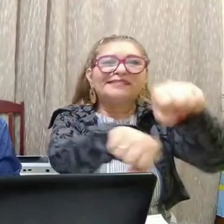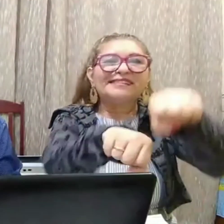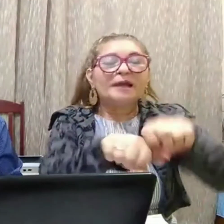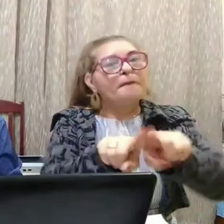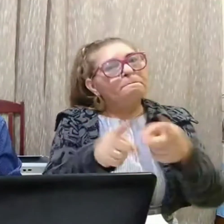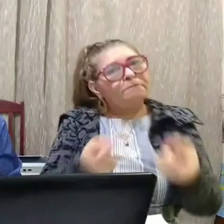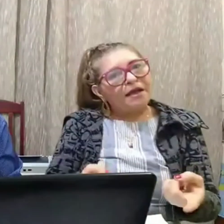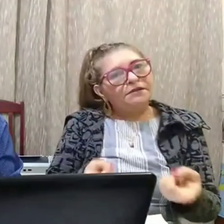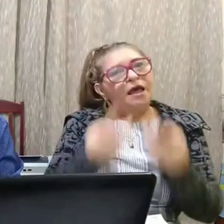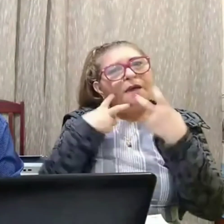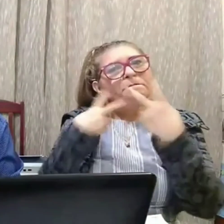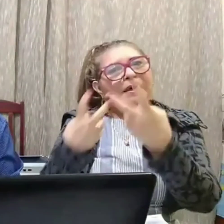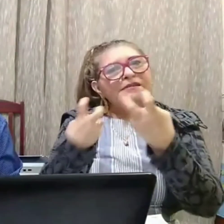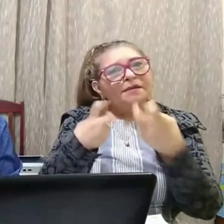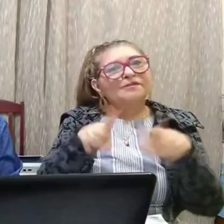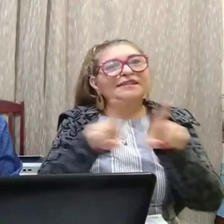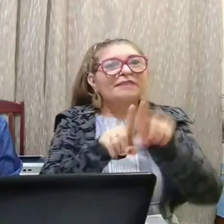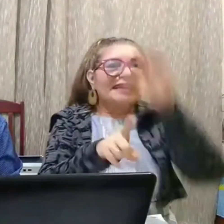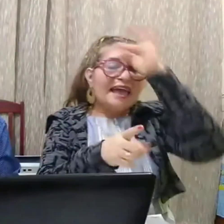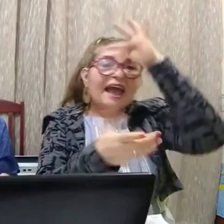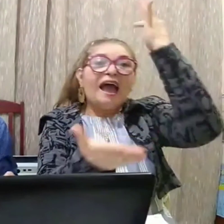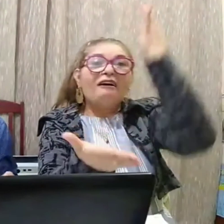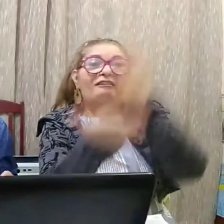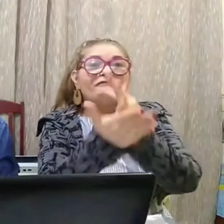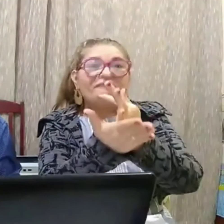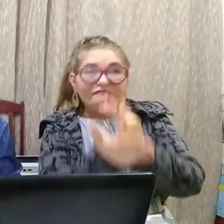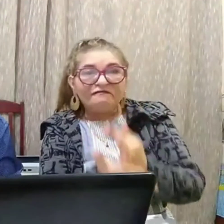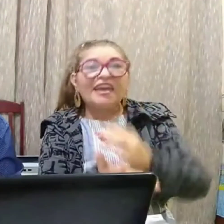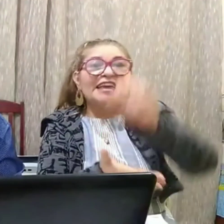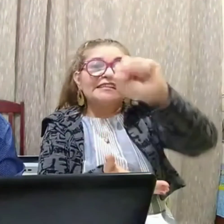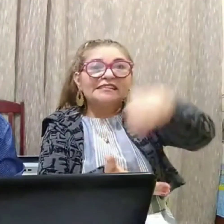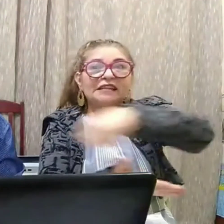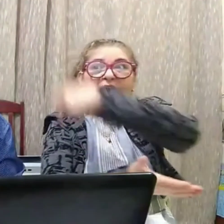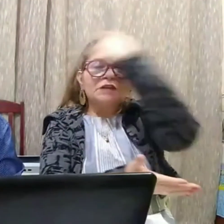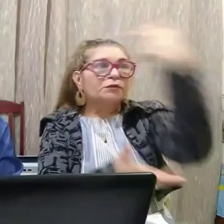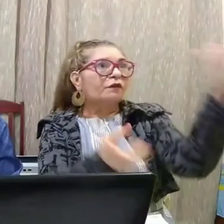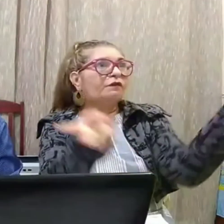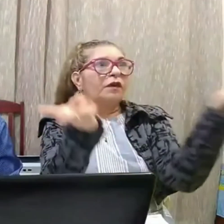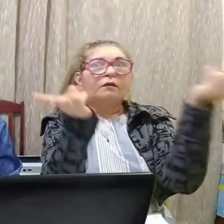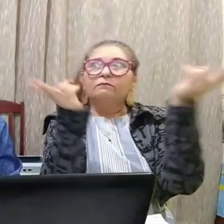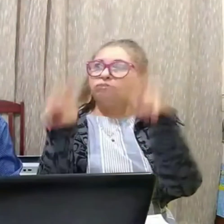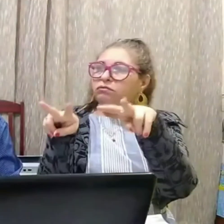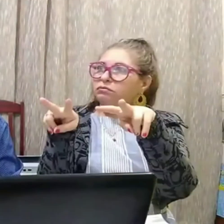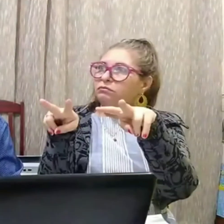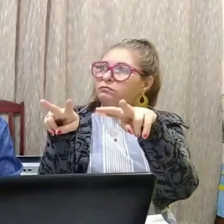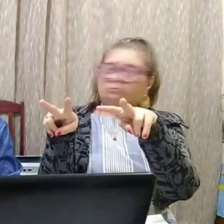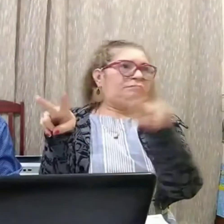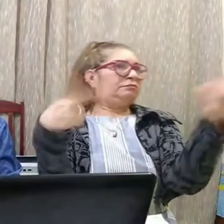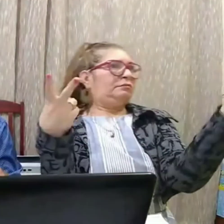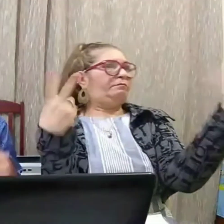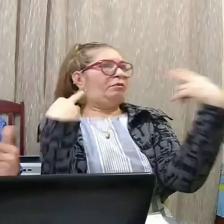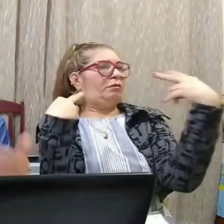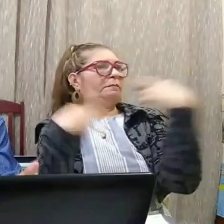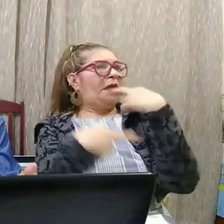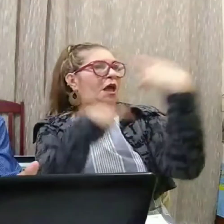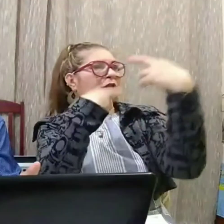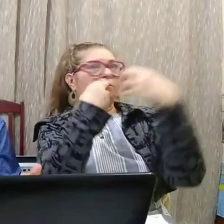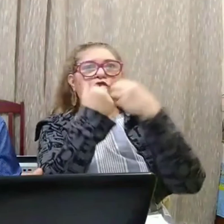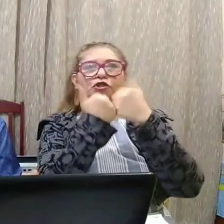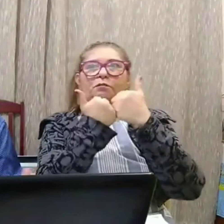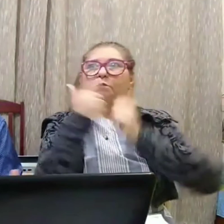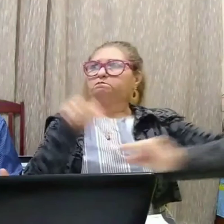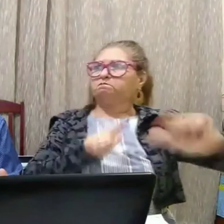também a operosidade da fé, que é aquela fé vista pelas ações e resultados, aquela fé que trabalha. Não